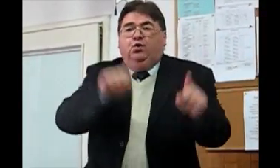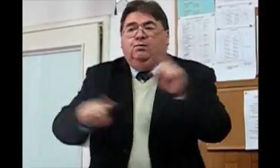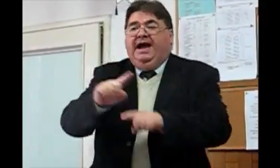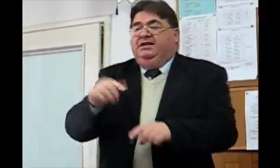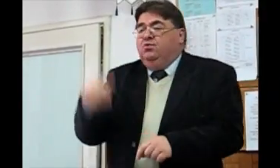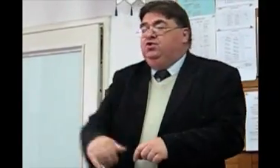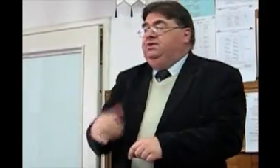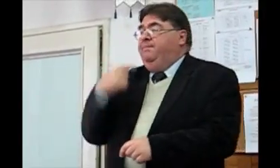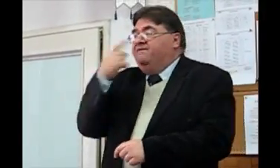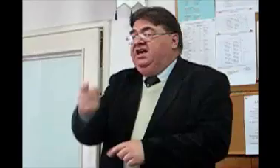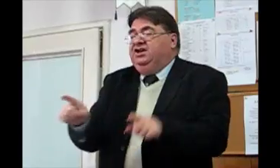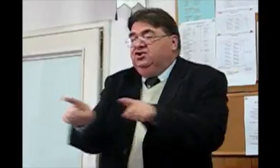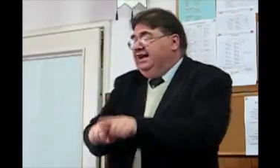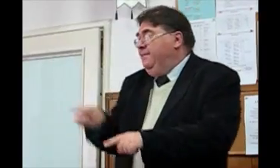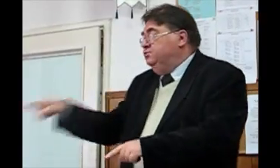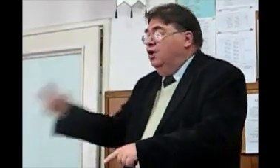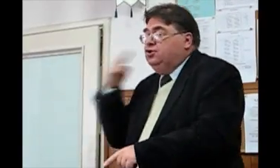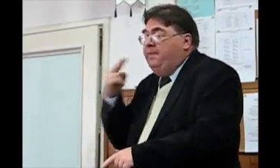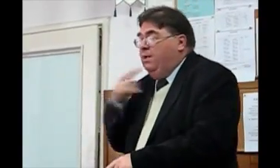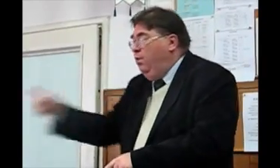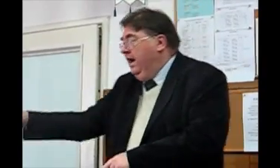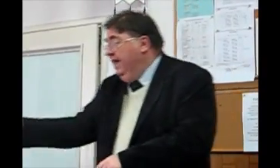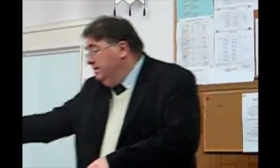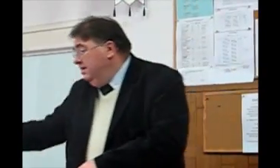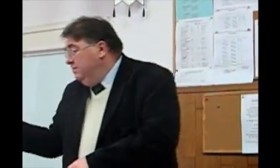tłumacz musi powiedzieć to samo, to co ucha. Mówi,